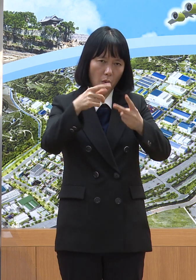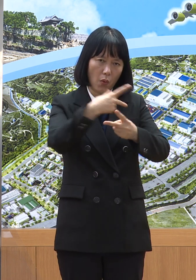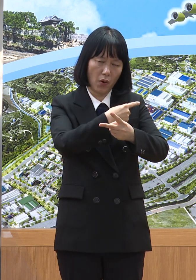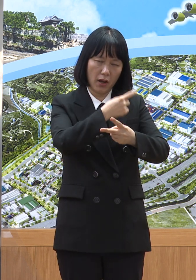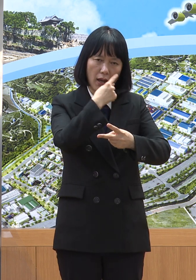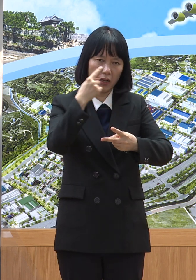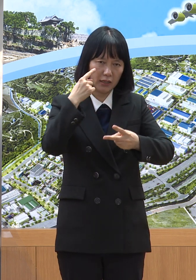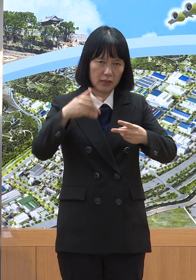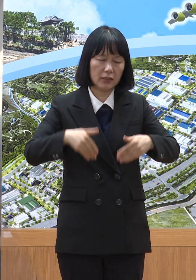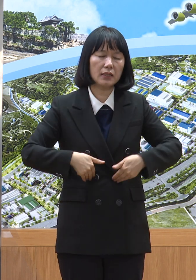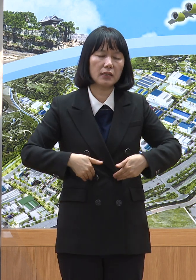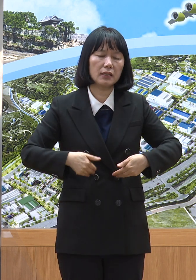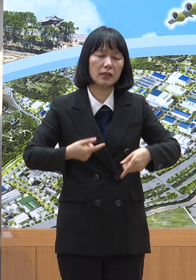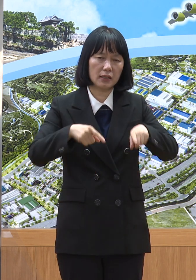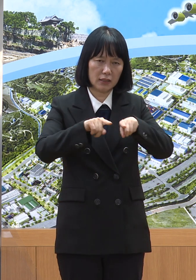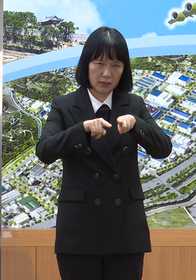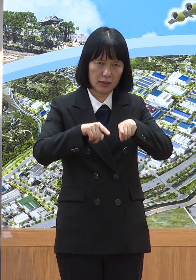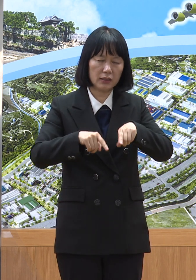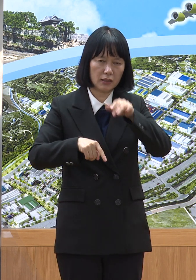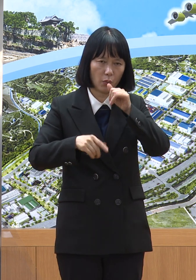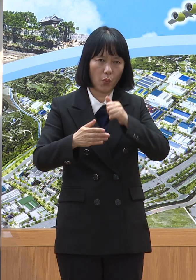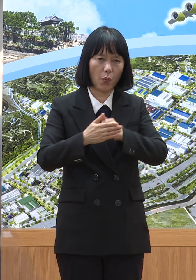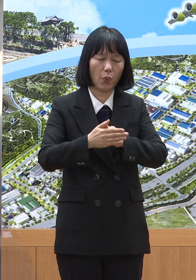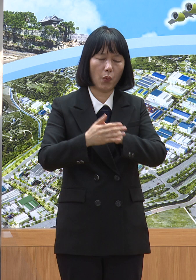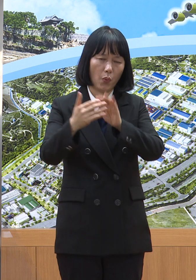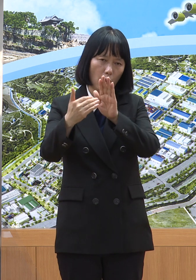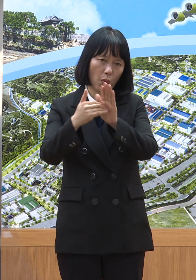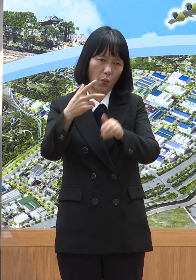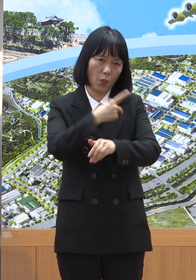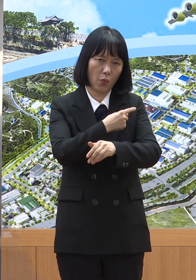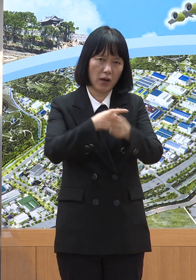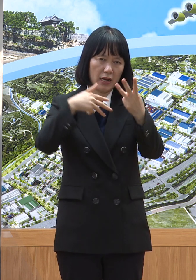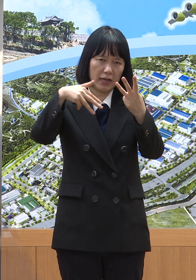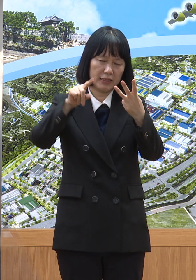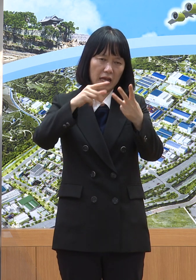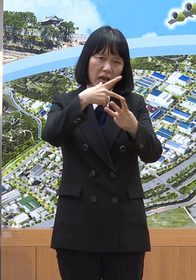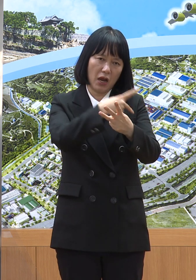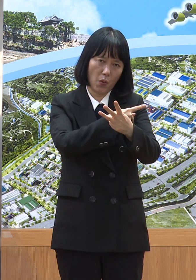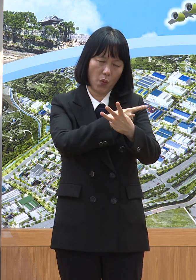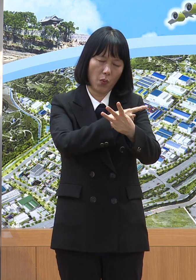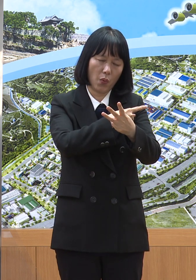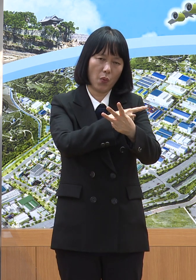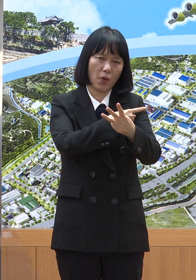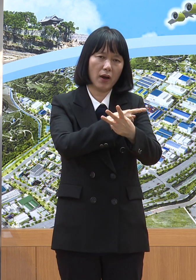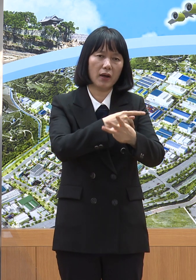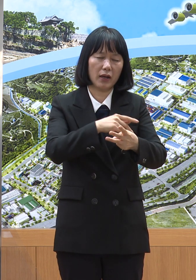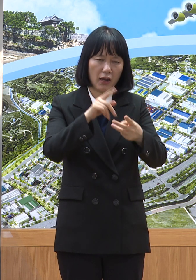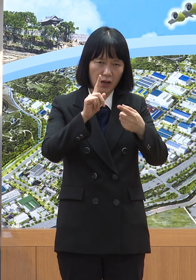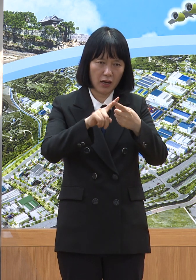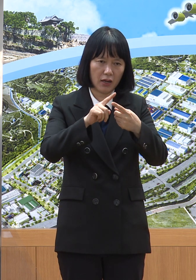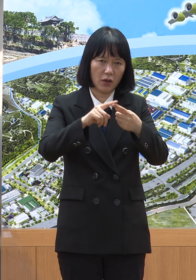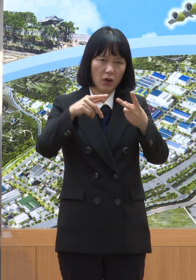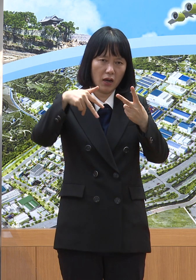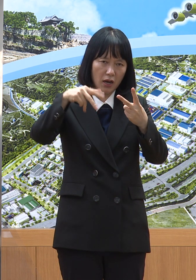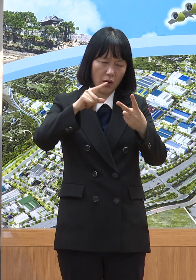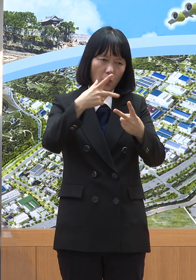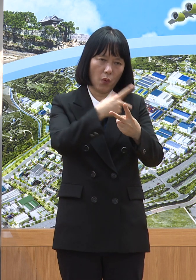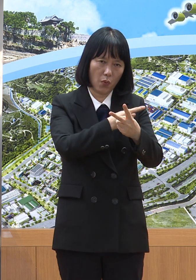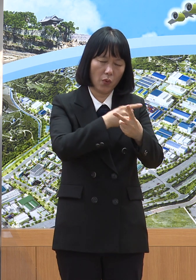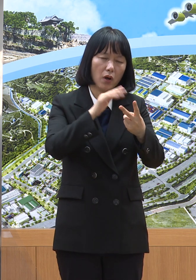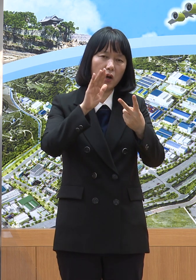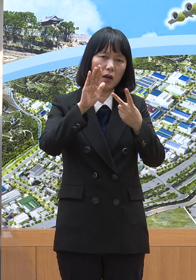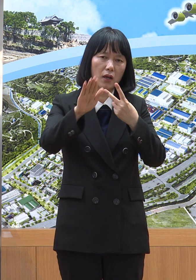합니다. 코로나19 백신 예방접종 3차 접종 권장 간격이 2차 접종 완료